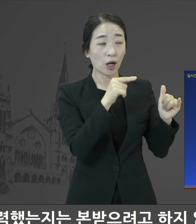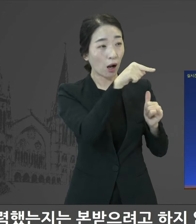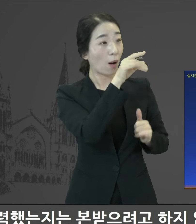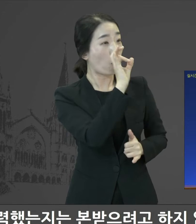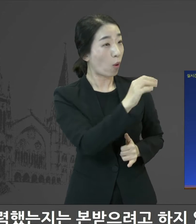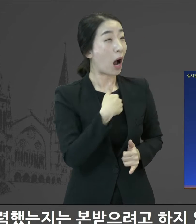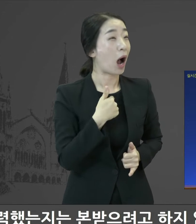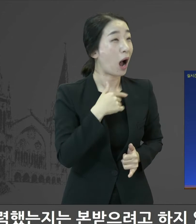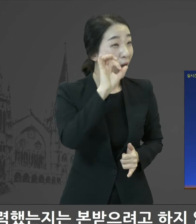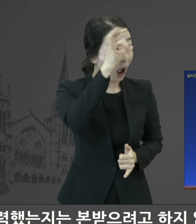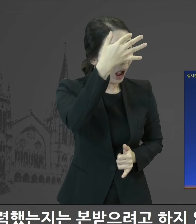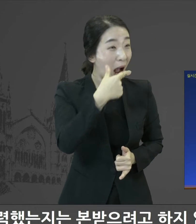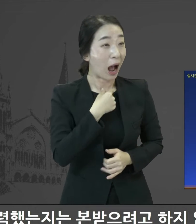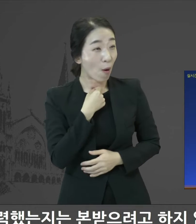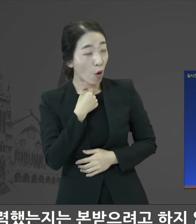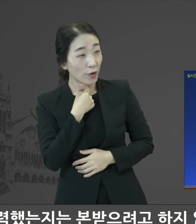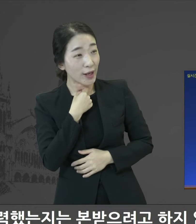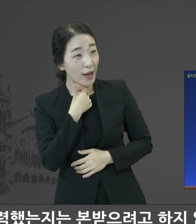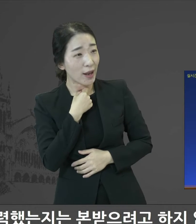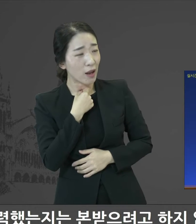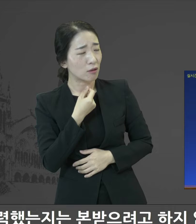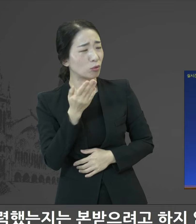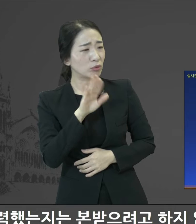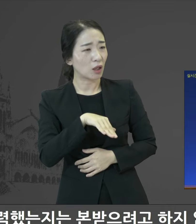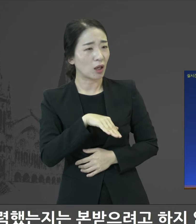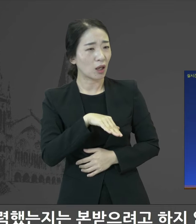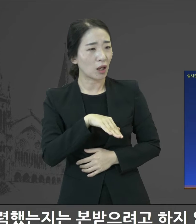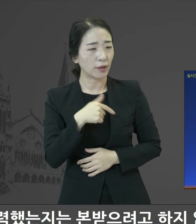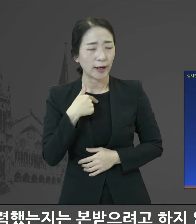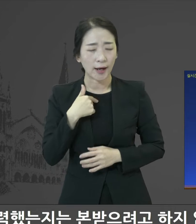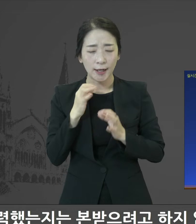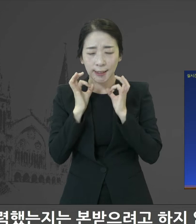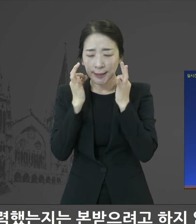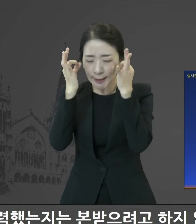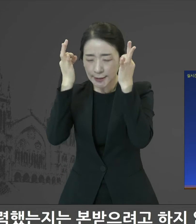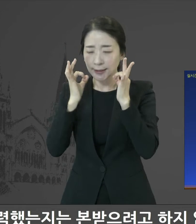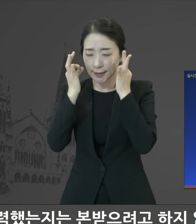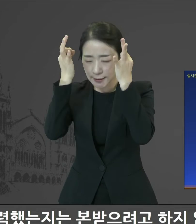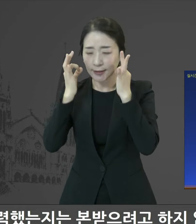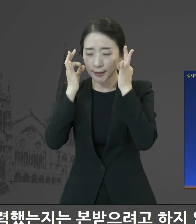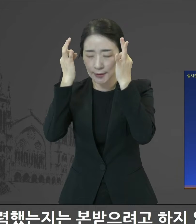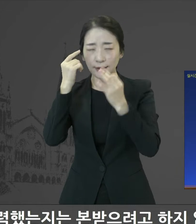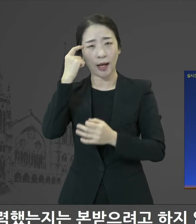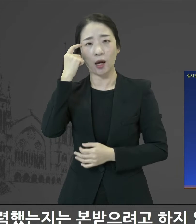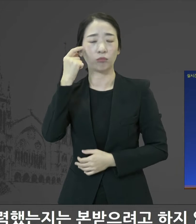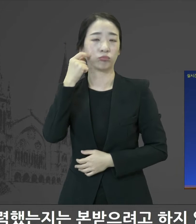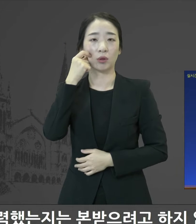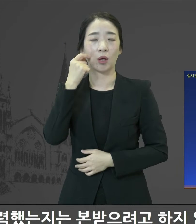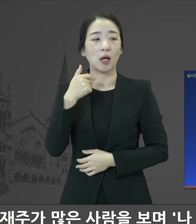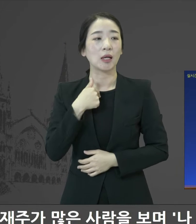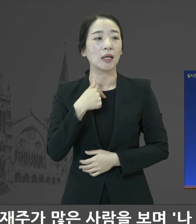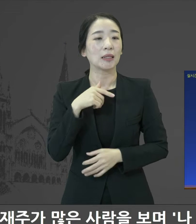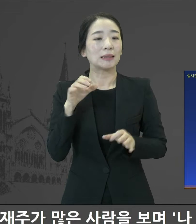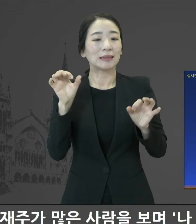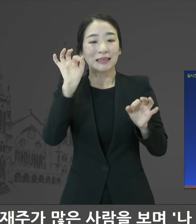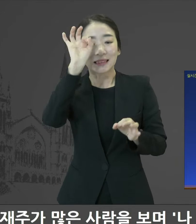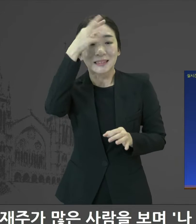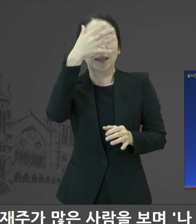재주가 많은 사람이 그 재주를 갈고 닦기 위해서 노력한 시간, 그것을 위해서